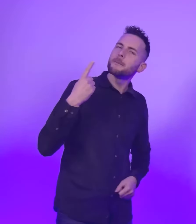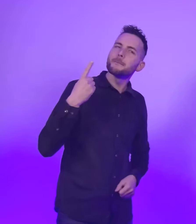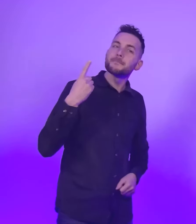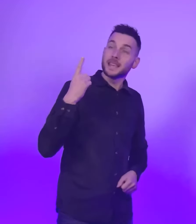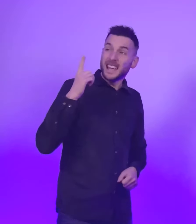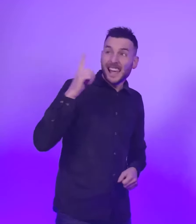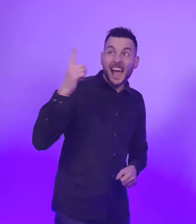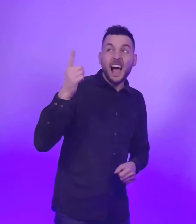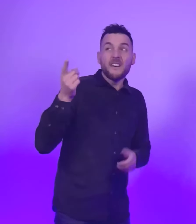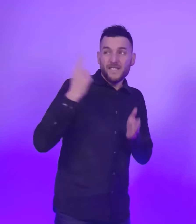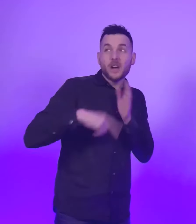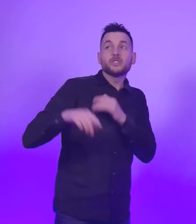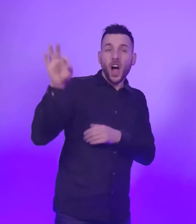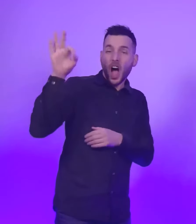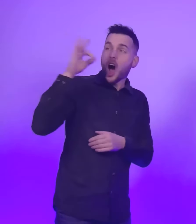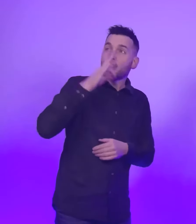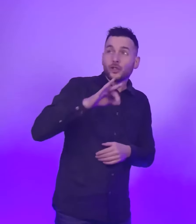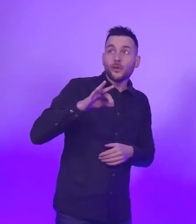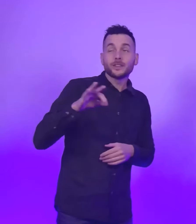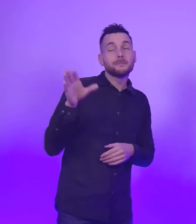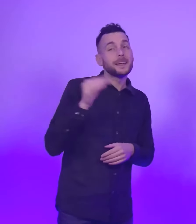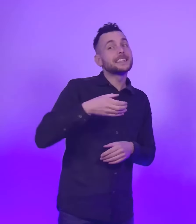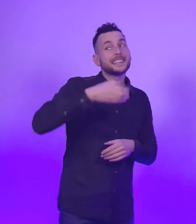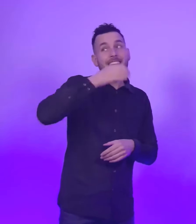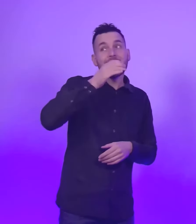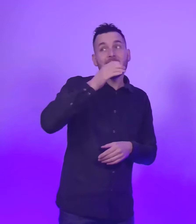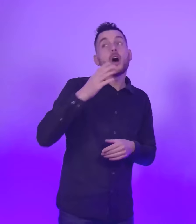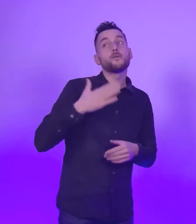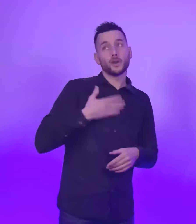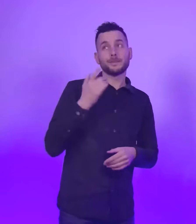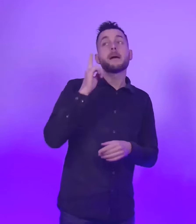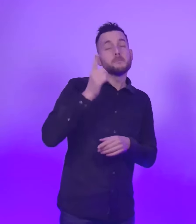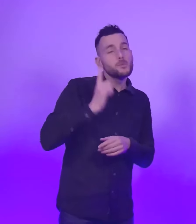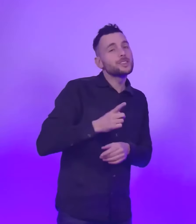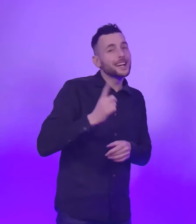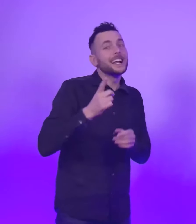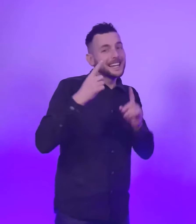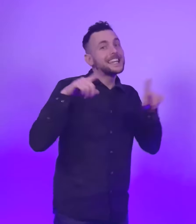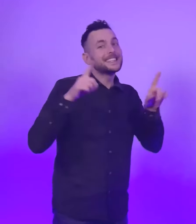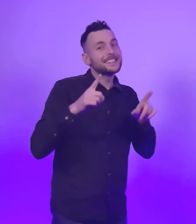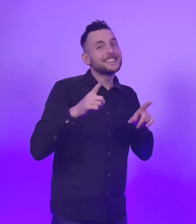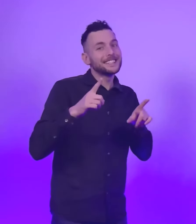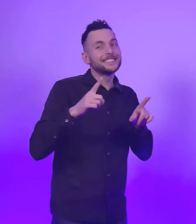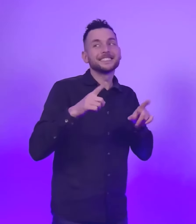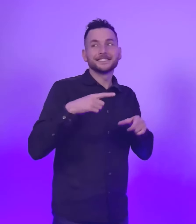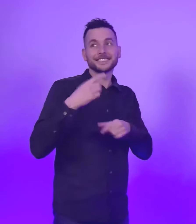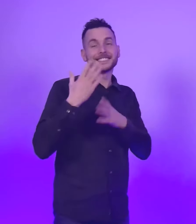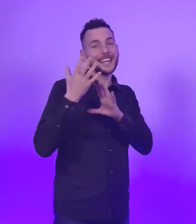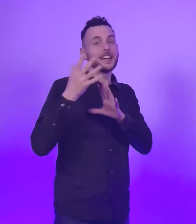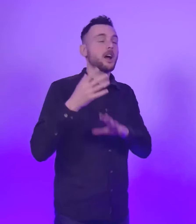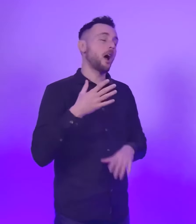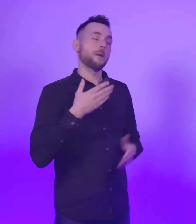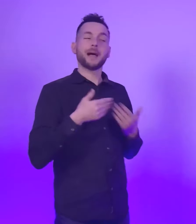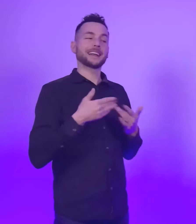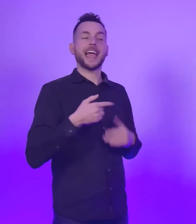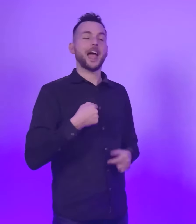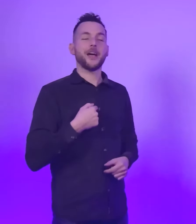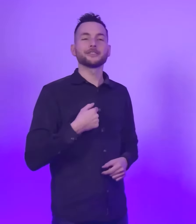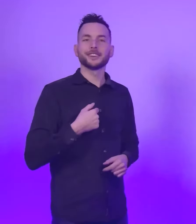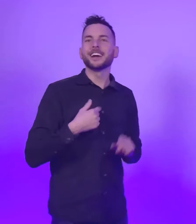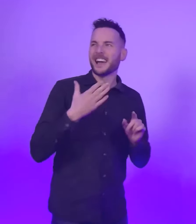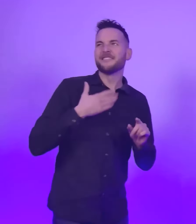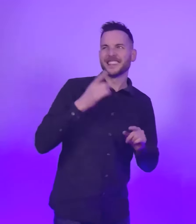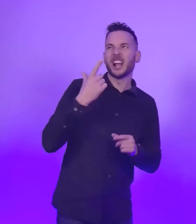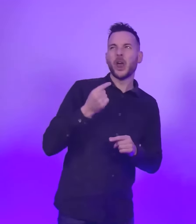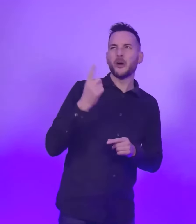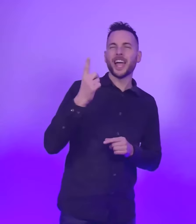fout antwoord met het drinken. Volgens mij moet jij een liedje zingen. Oh, dat is ook zo. Oh, maar dat maakt mij helemaal niet uit, Olly. Nee, jij vindt het eigenlijk alleen maar leuk, hè?